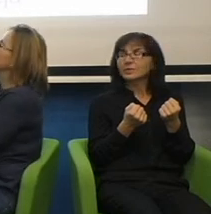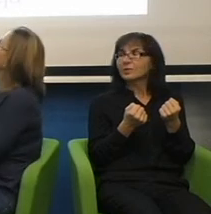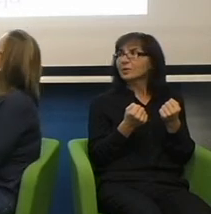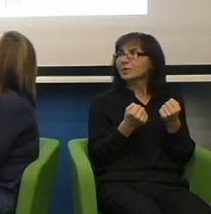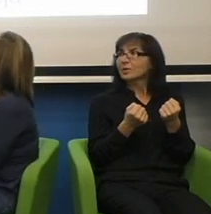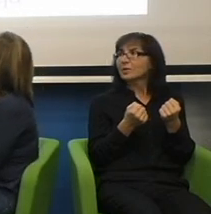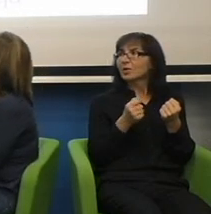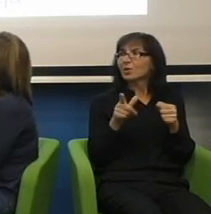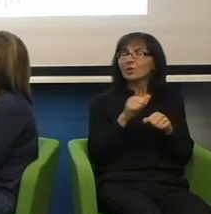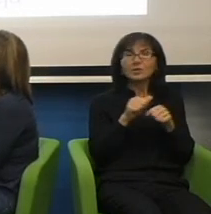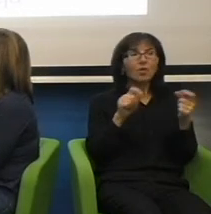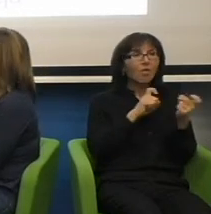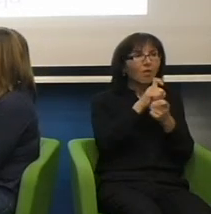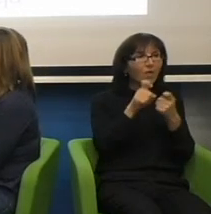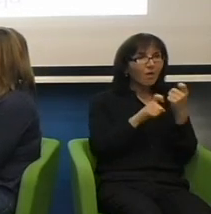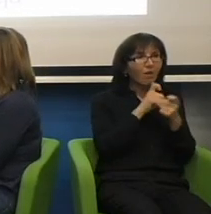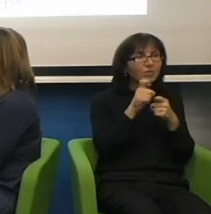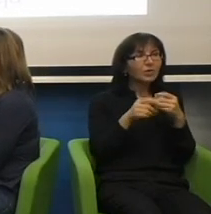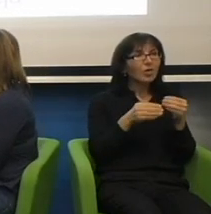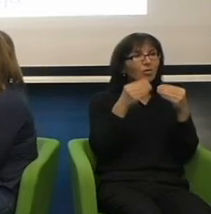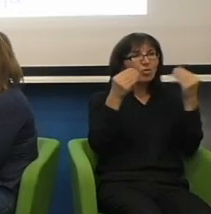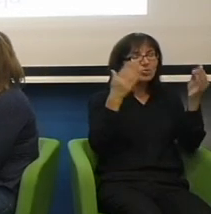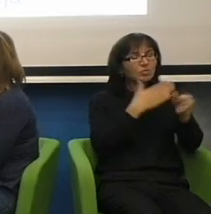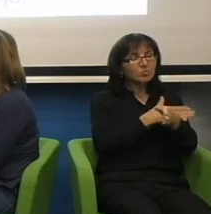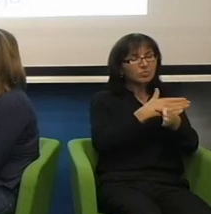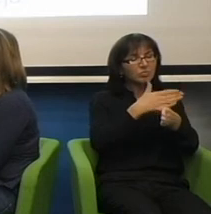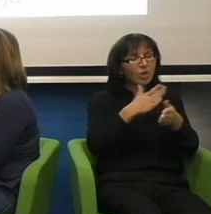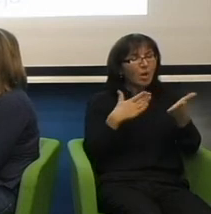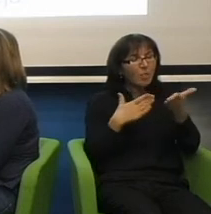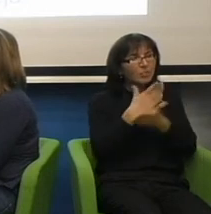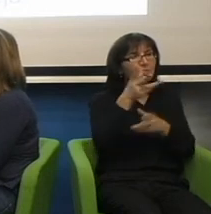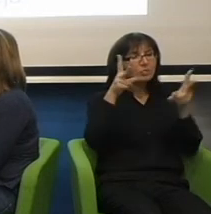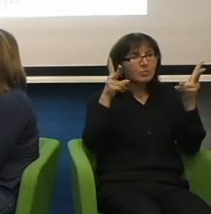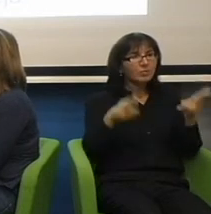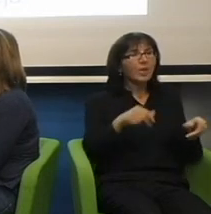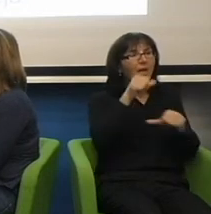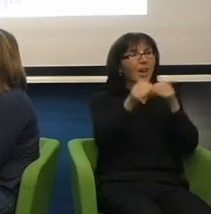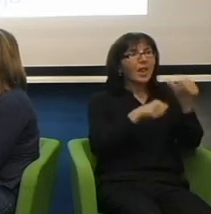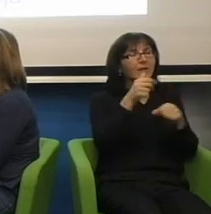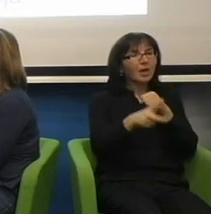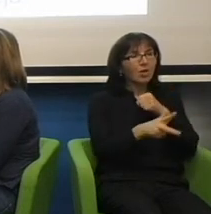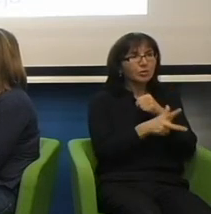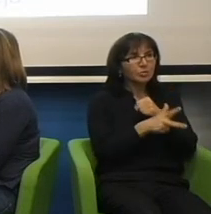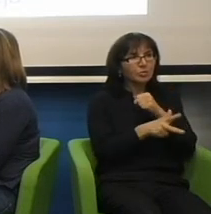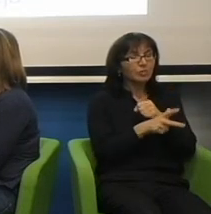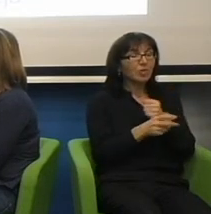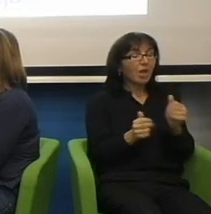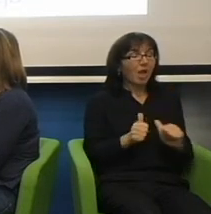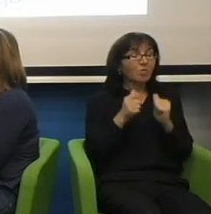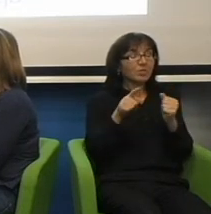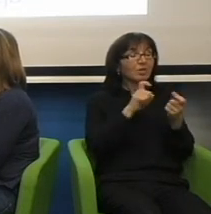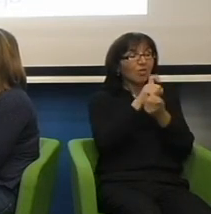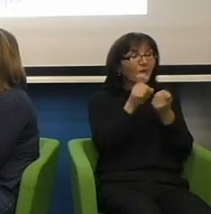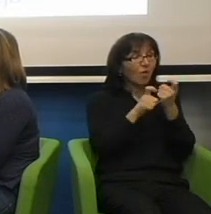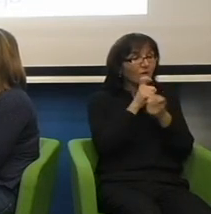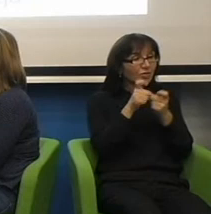To ich konflikt się rozwijał dalej i trwał przez całe lata 80. I w tym, żeby ten konflikt nie umarł, żeby on